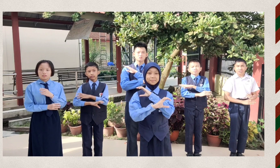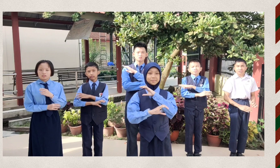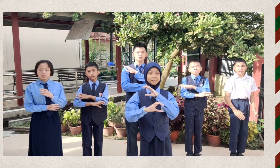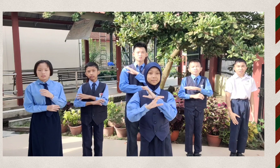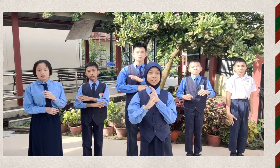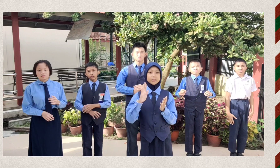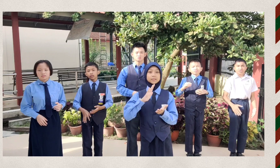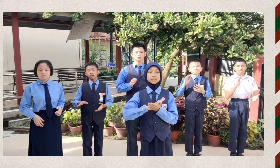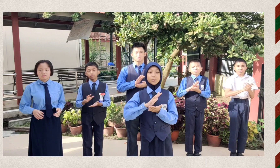negara.